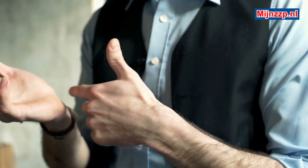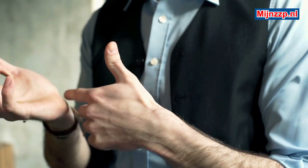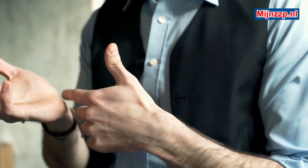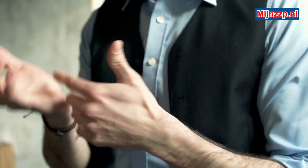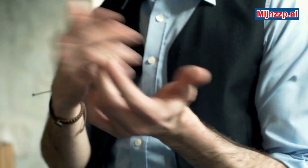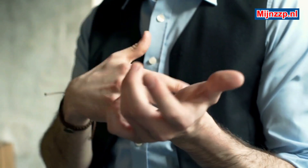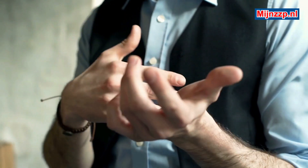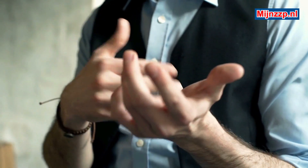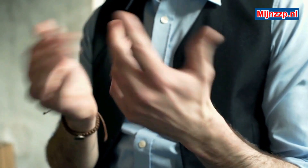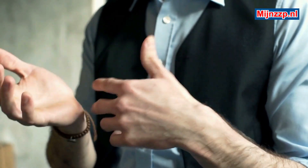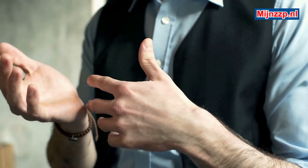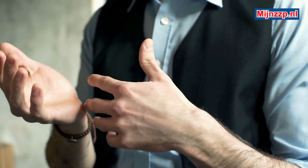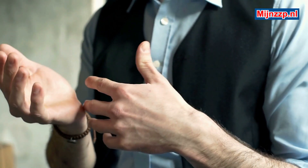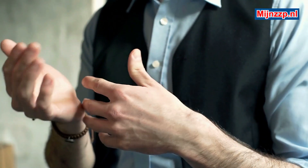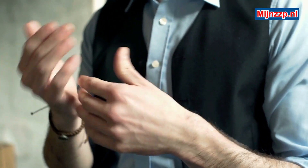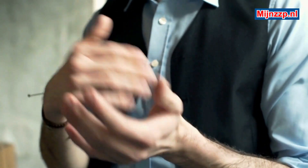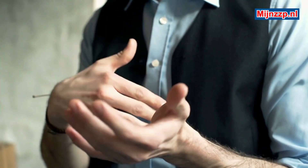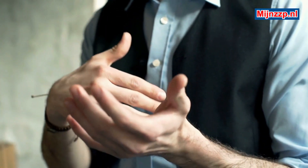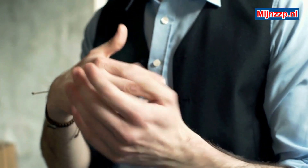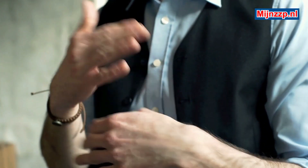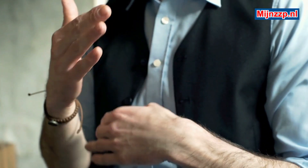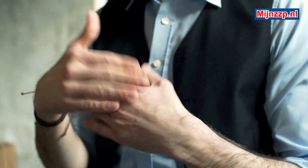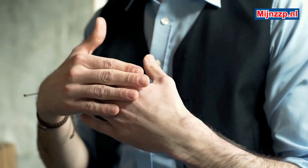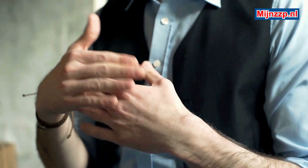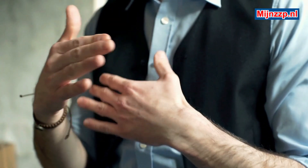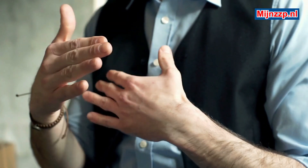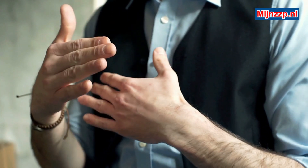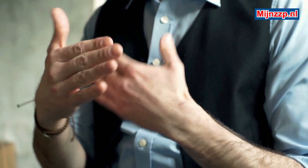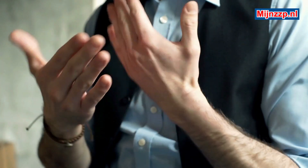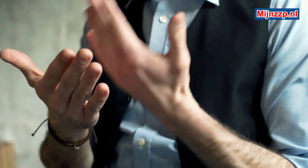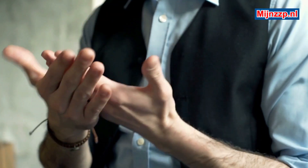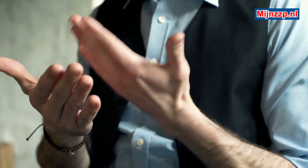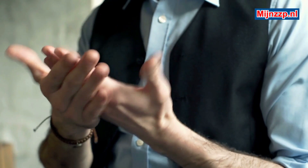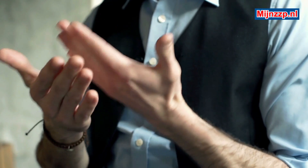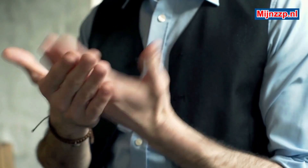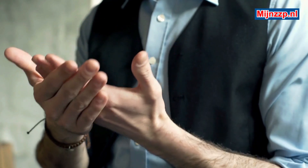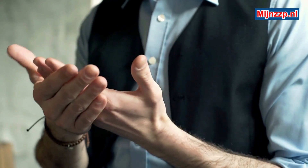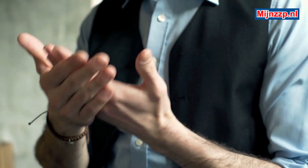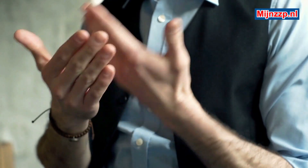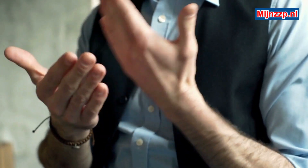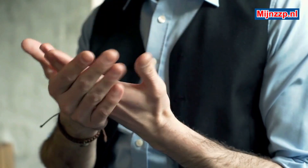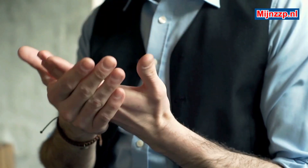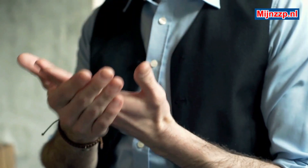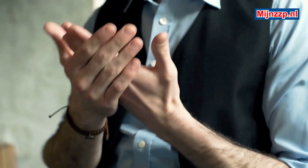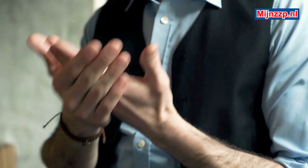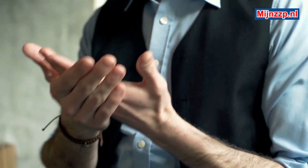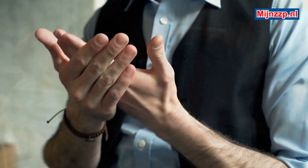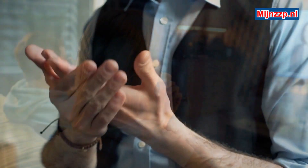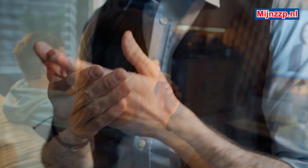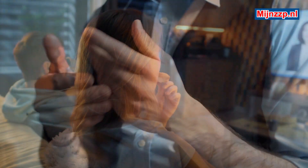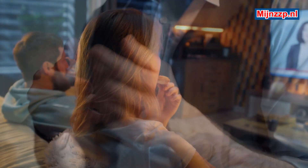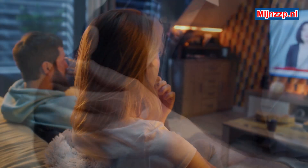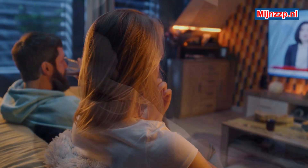schwerhörigen Menschen kein Problem, da sie mit den Unterschieden zwischen ihnen vertraut sind. Der Beruf des